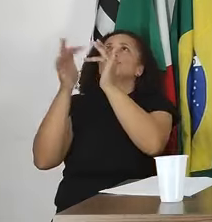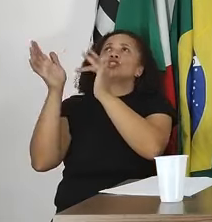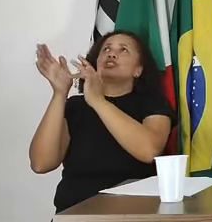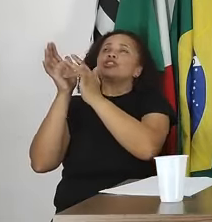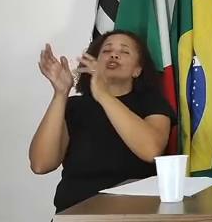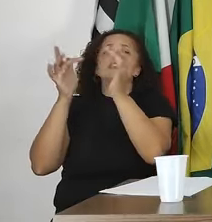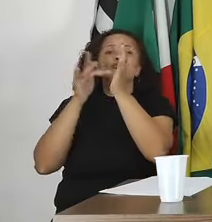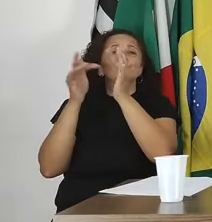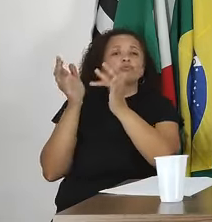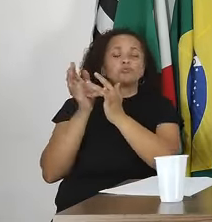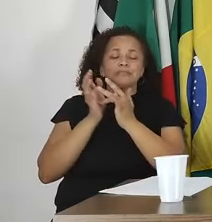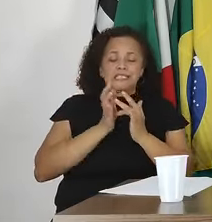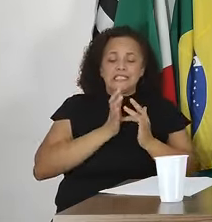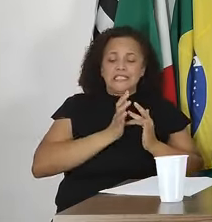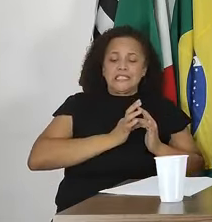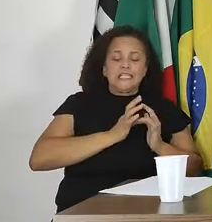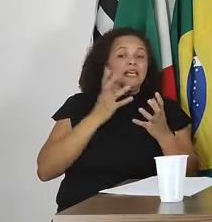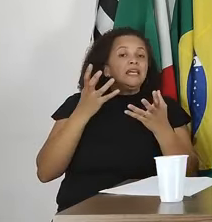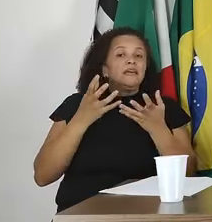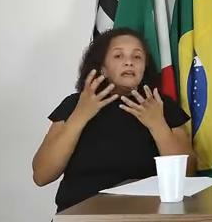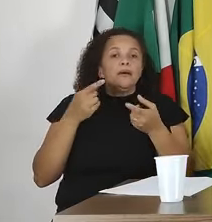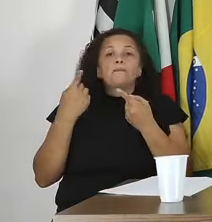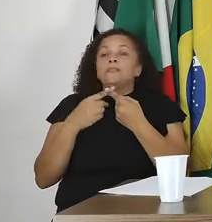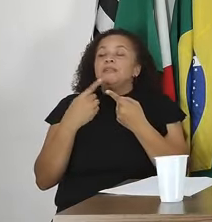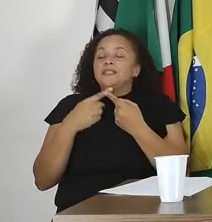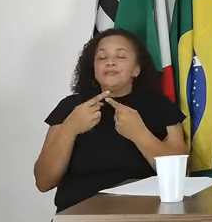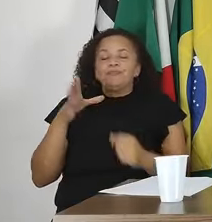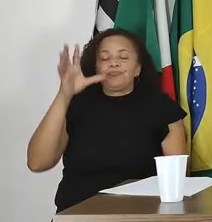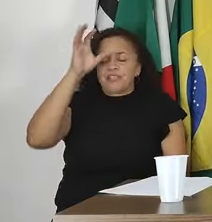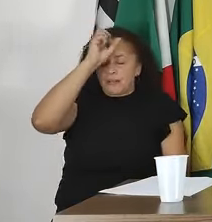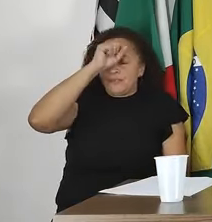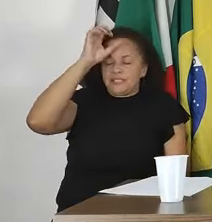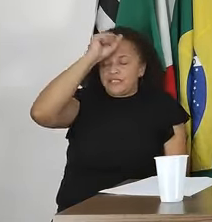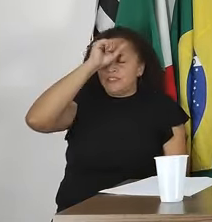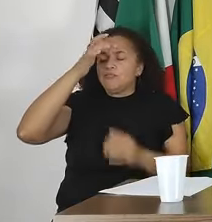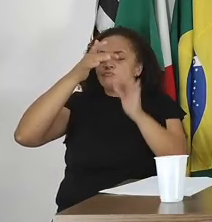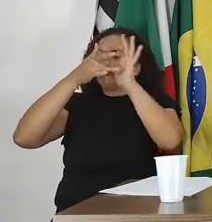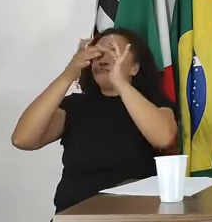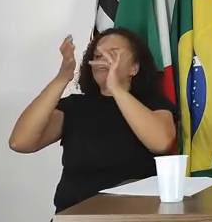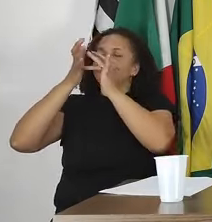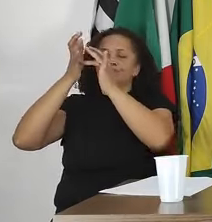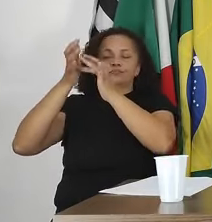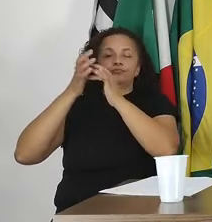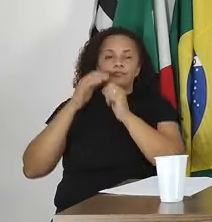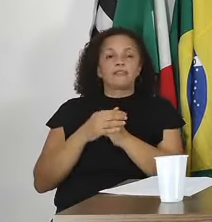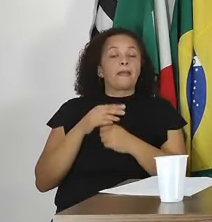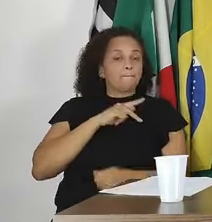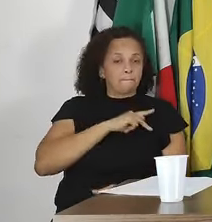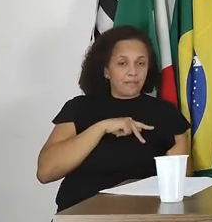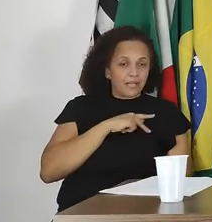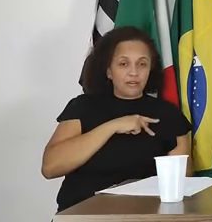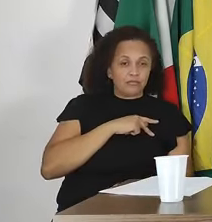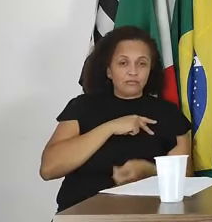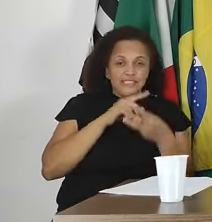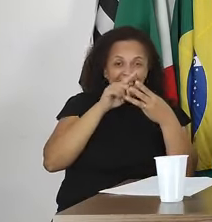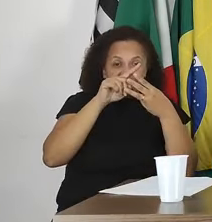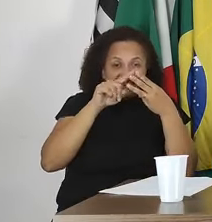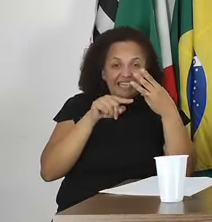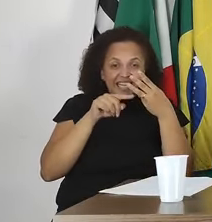isso que fala, né? Vestiu porque ele aprendeu de Jesus. Primeiro ele ficou 3 dias sem